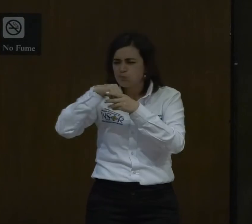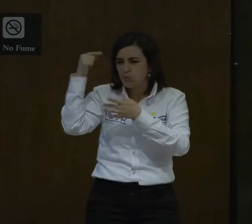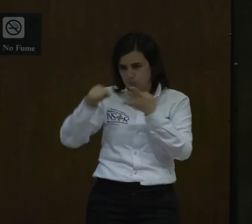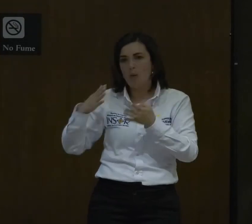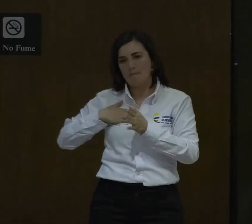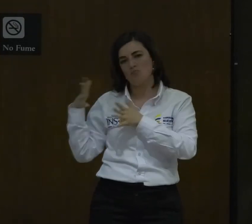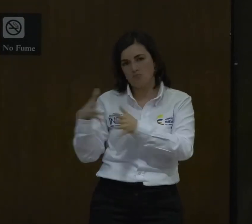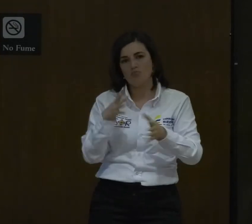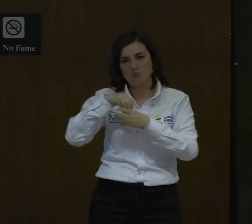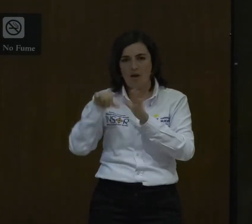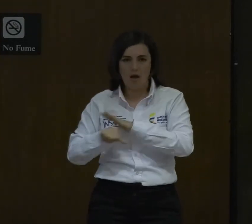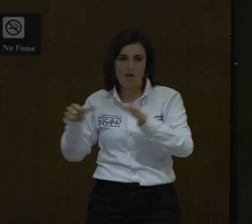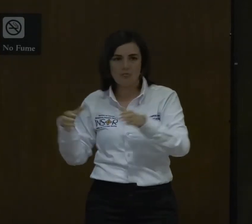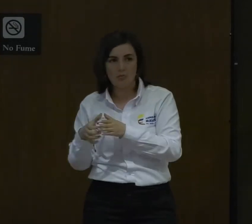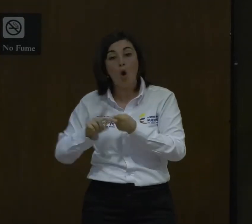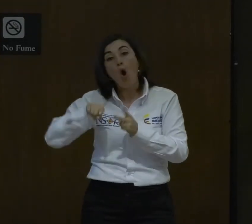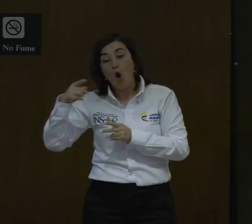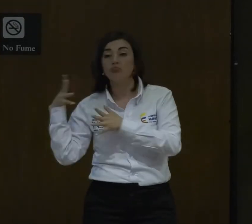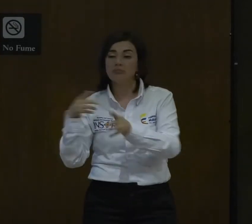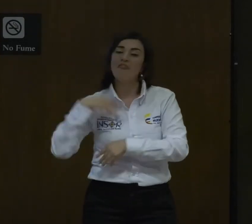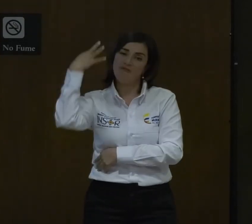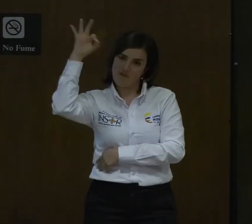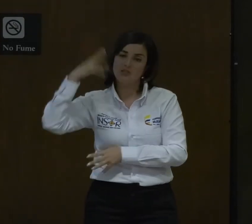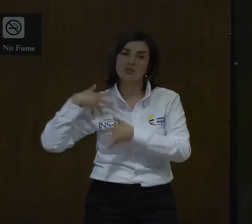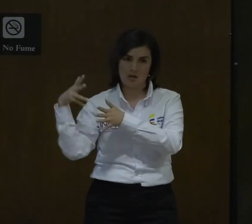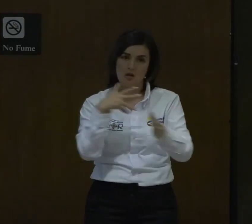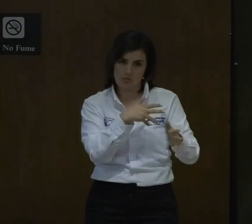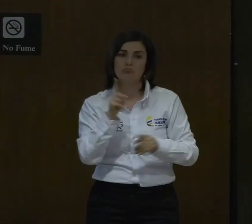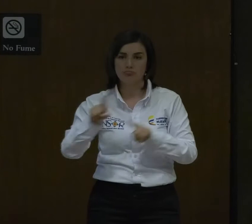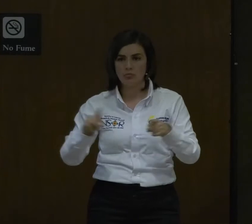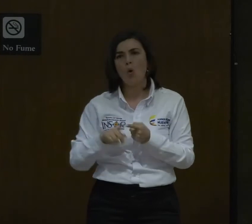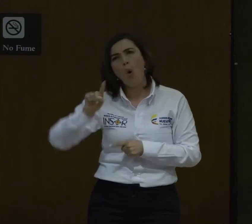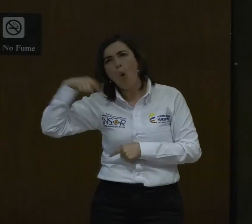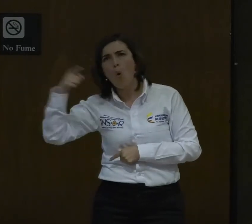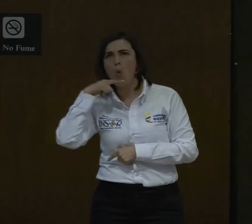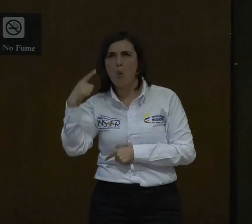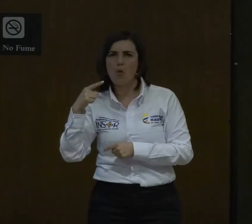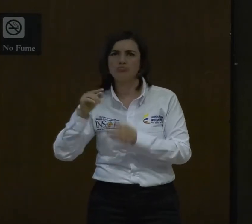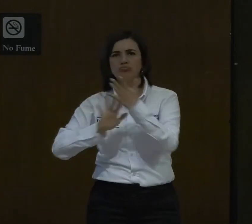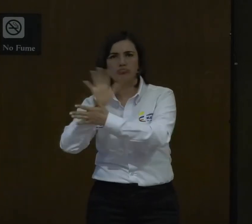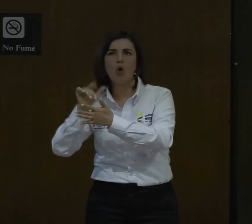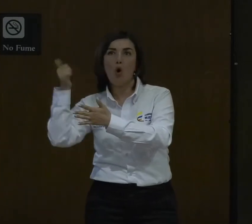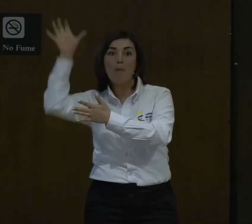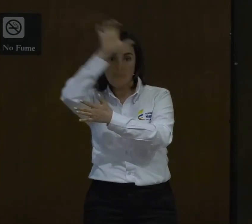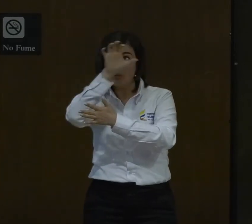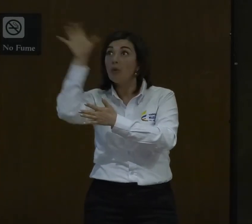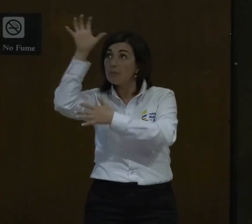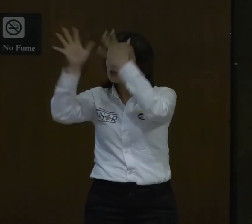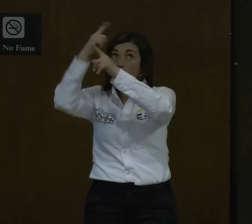enseñamos otras lenguas como el francés y también otras lenguas de signos de otros